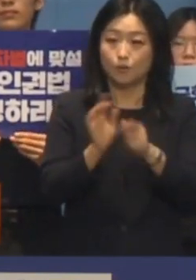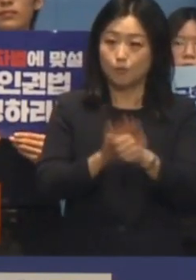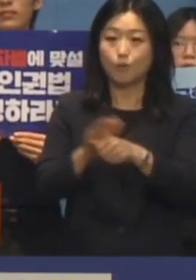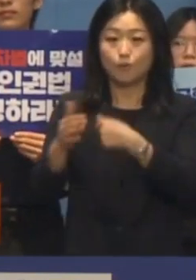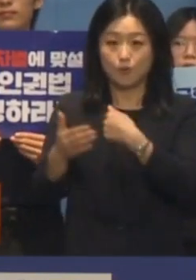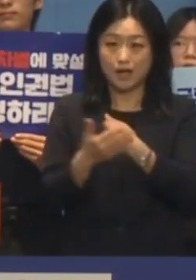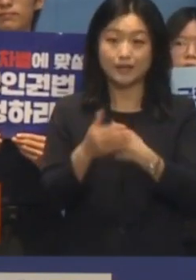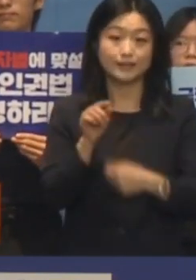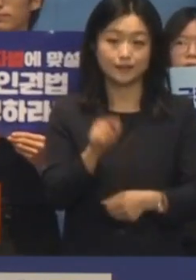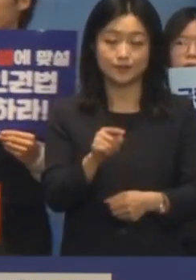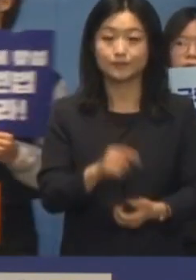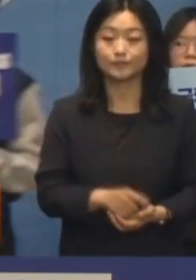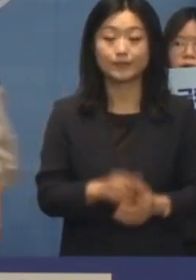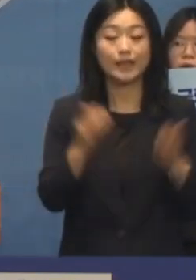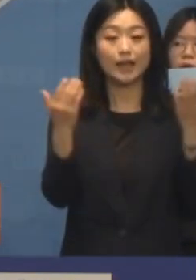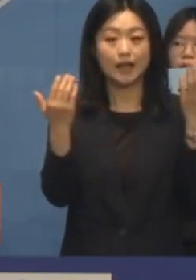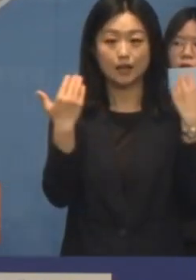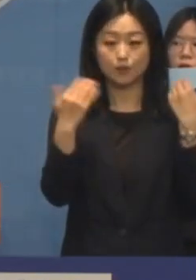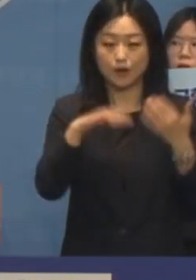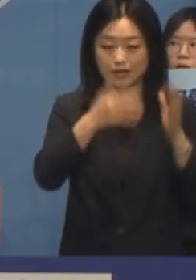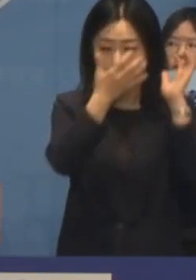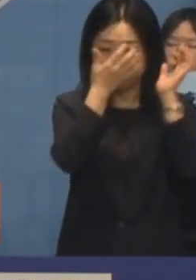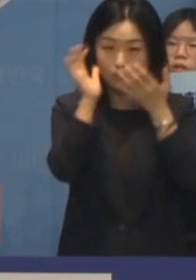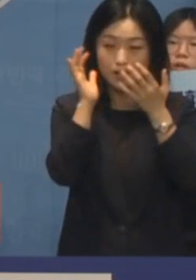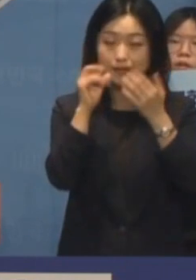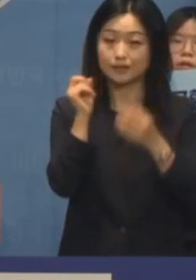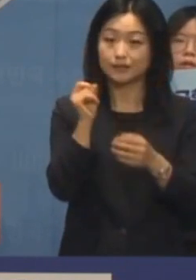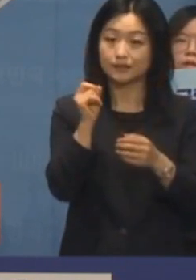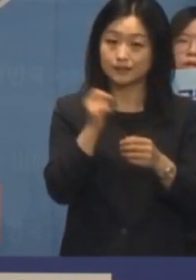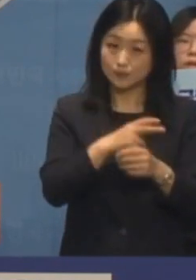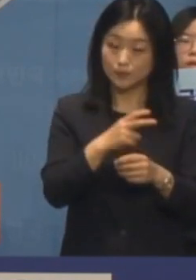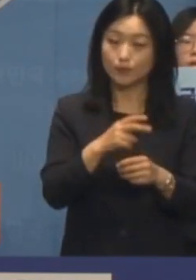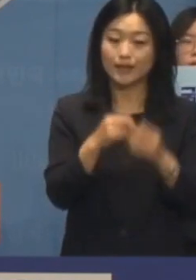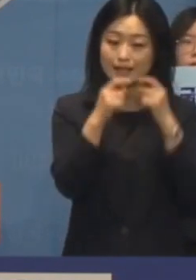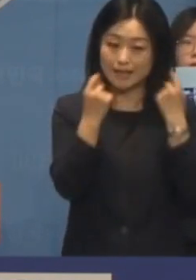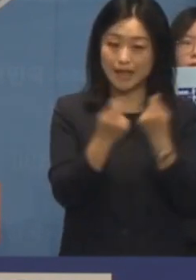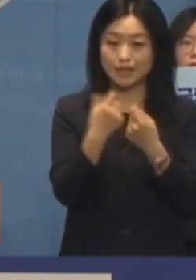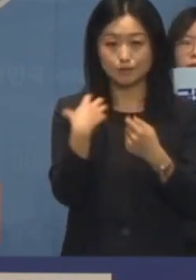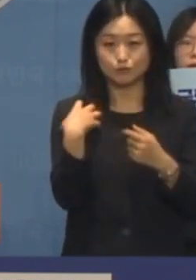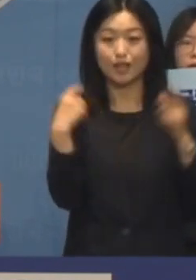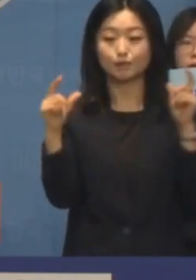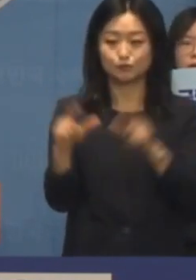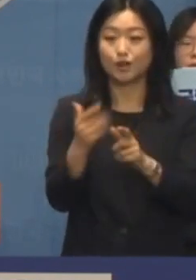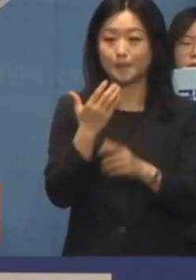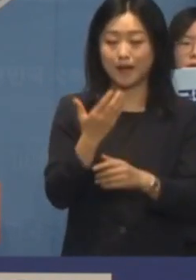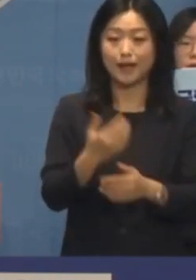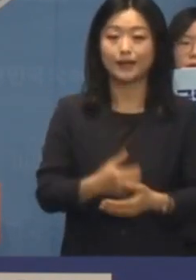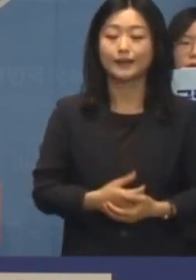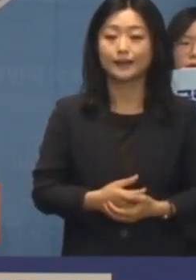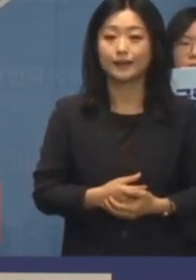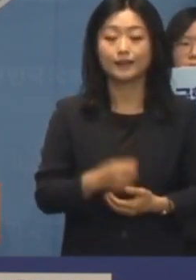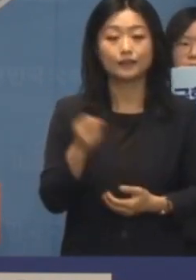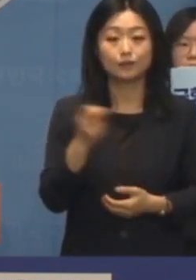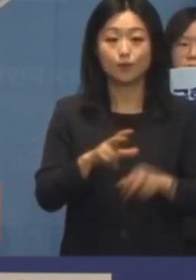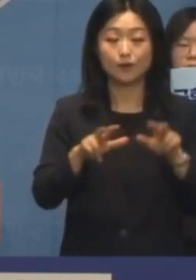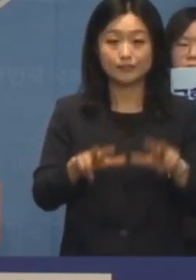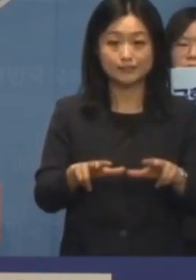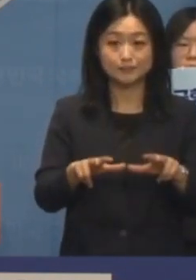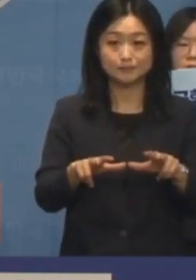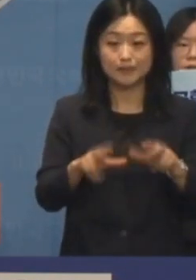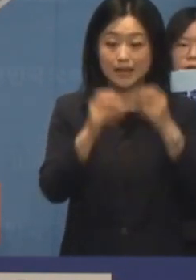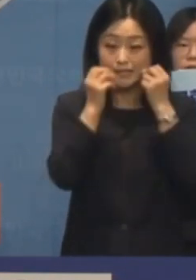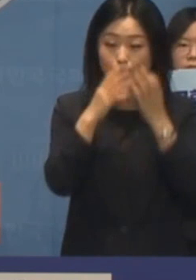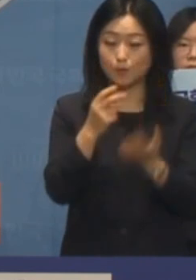작용하여 학교 현장의 혼란 및 개인에게 주어진 부담을 줄여줄 것이다. 또한 현행 혹은